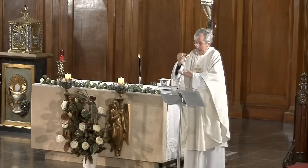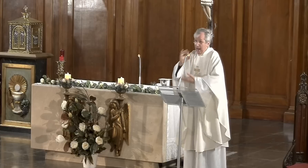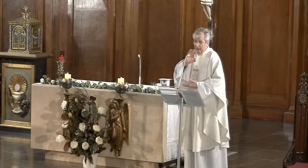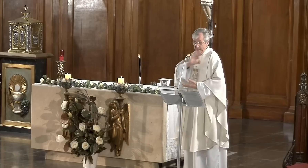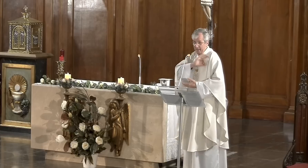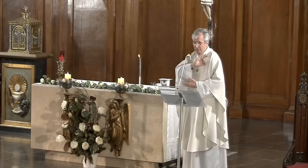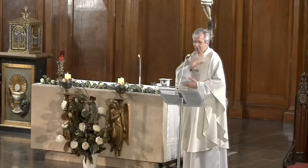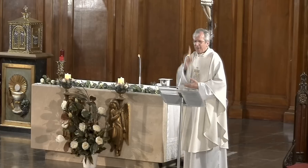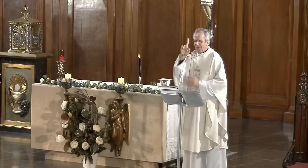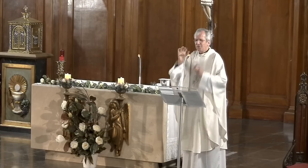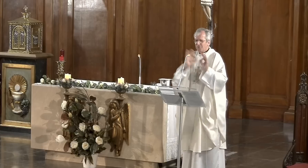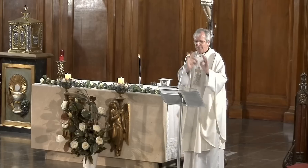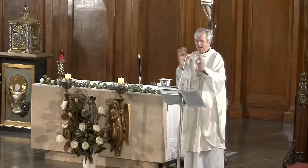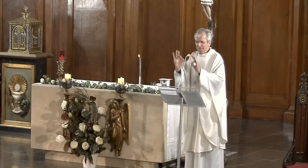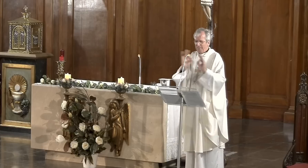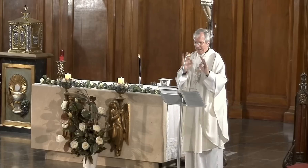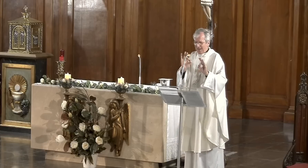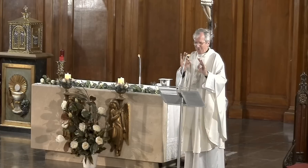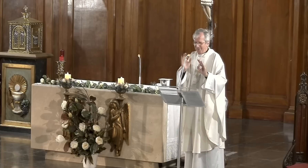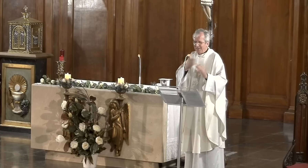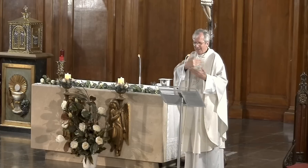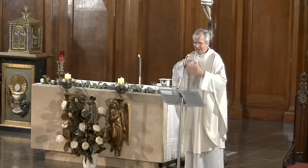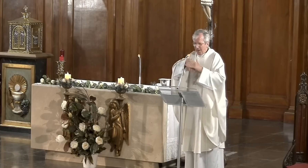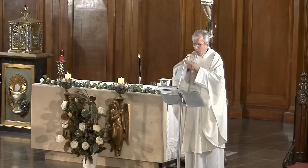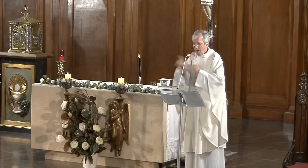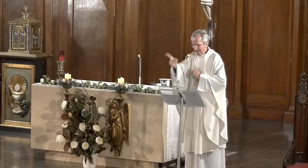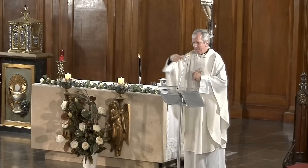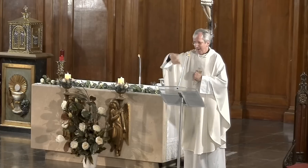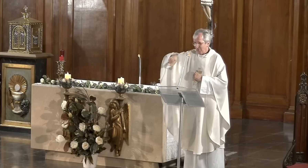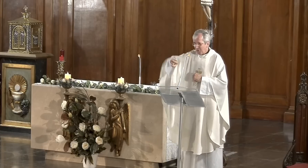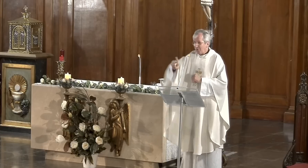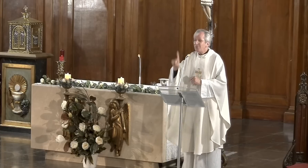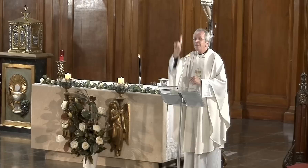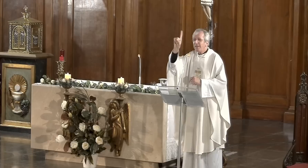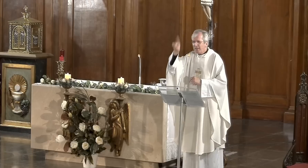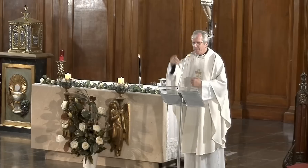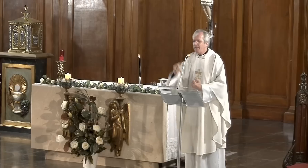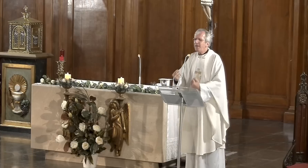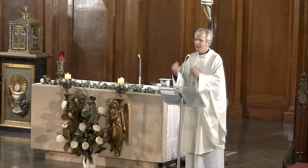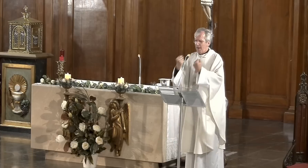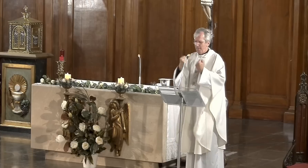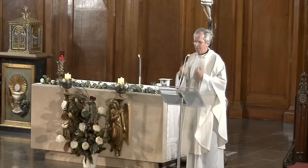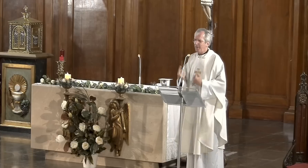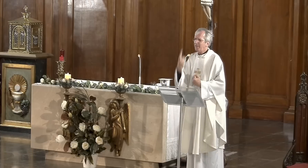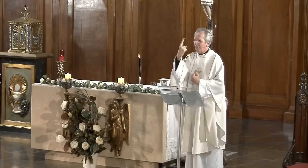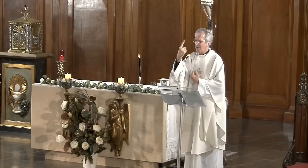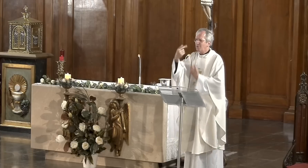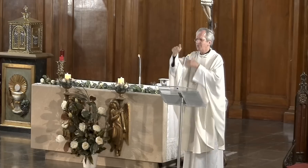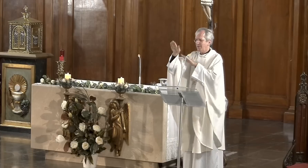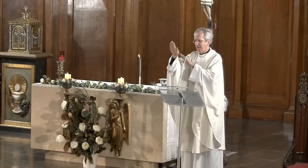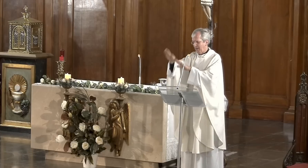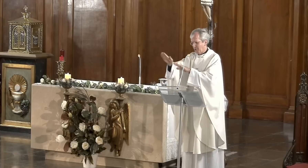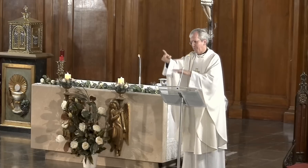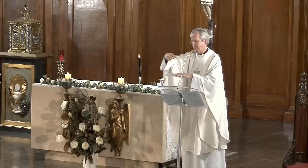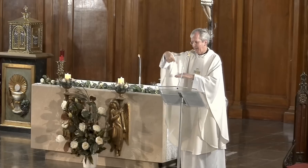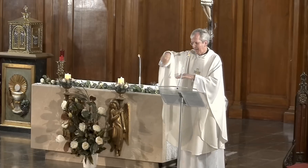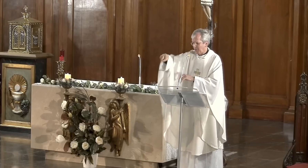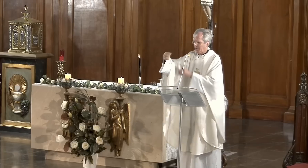el premio que Dios nos tiene preparado y que guarda para nosotros y también el poder de Dios que nos protege a nosotros